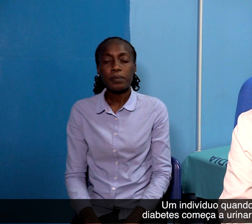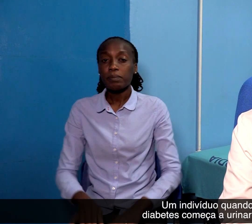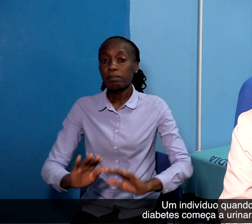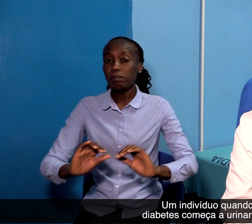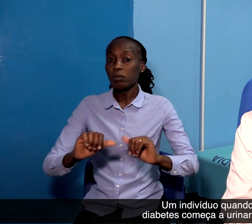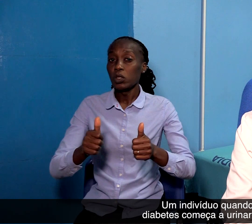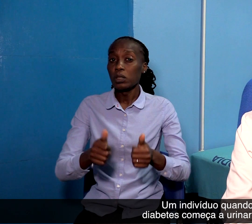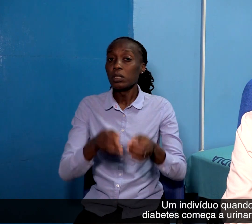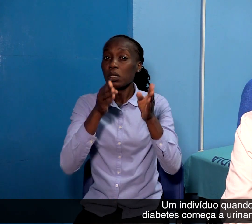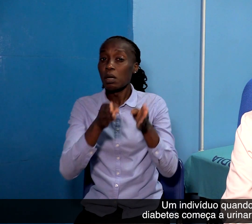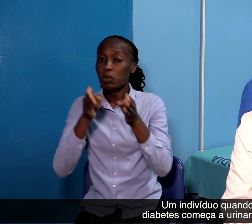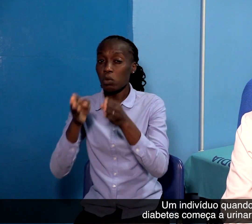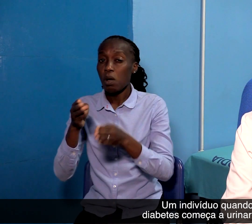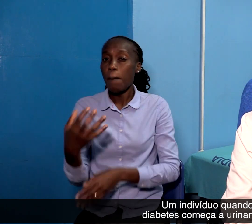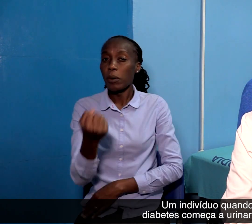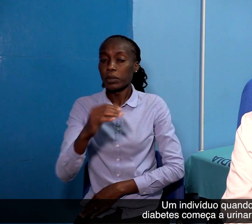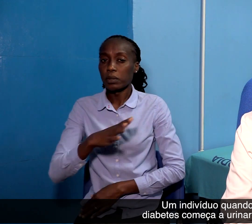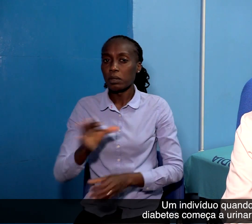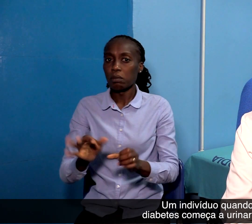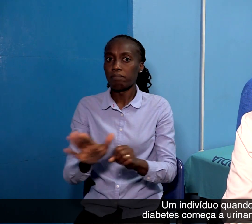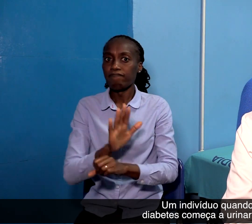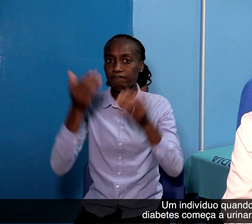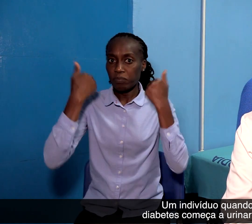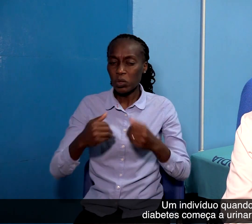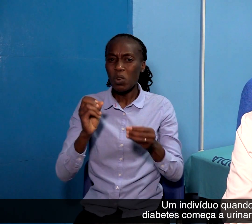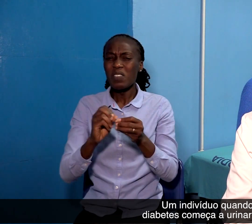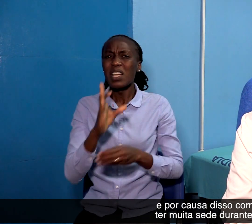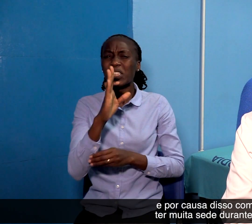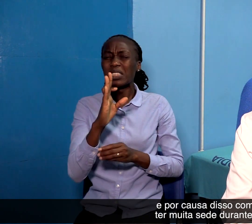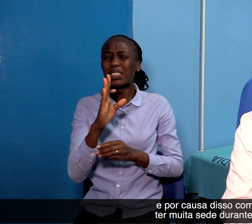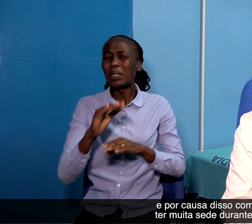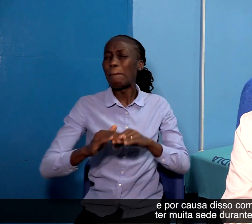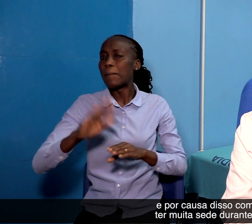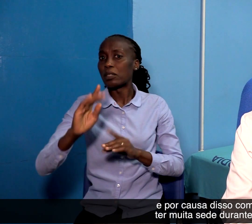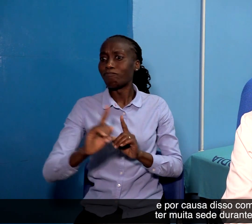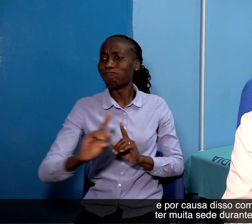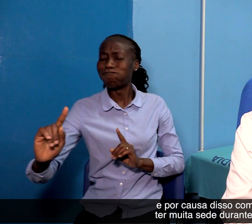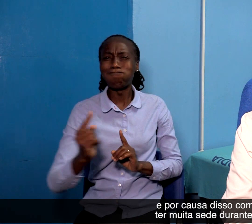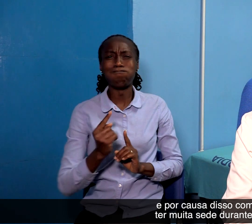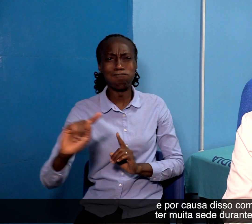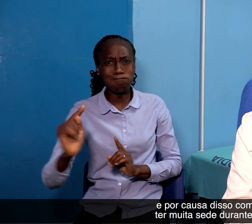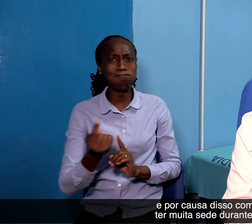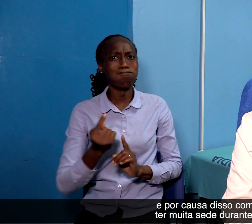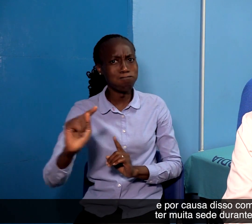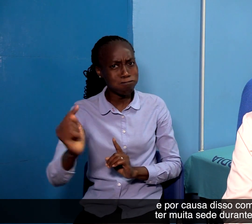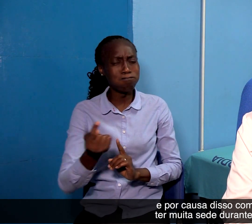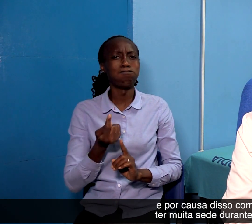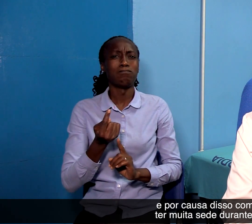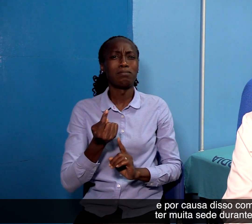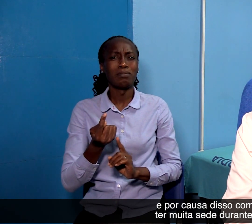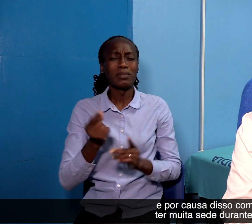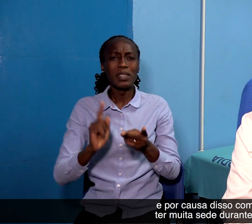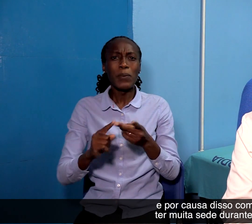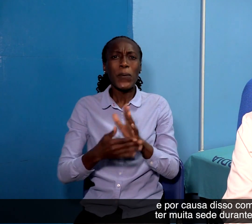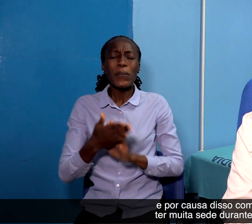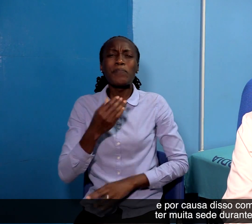Bom, o indivíduo quando tem diabetes, ele começa a urinar bastante. Por causa disso, começa a ter muita